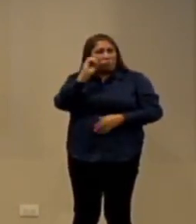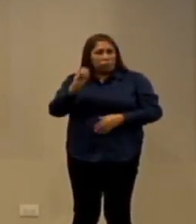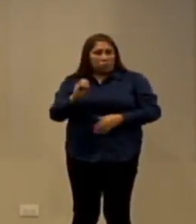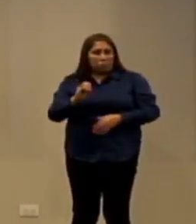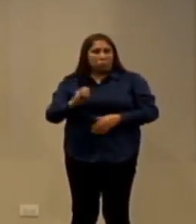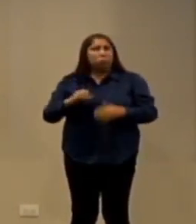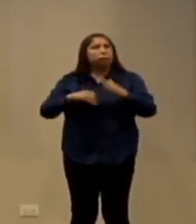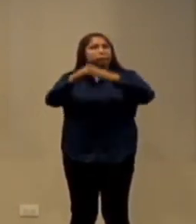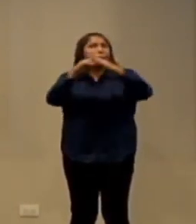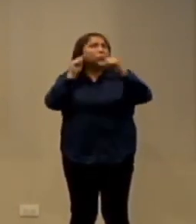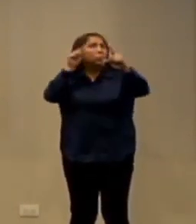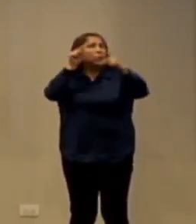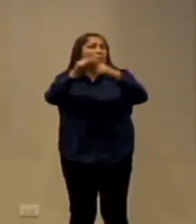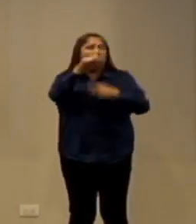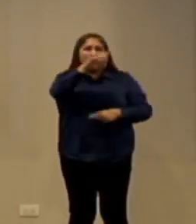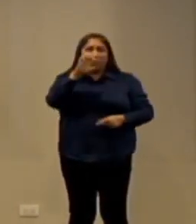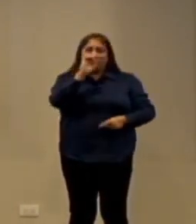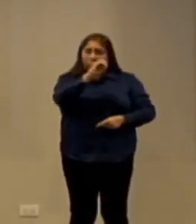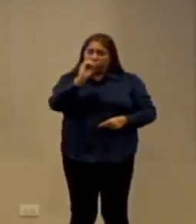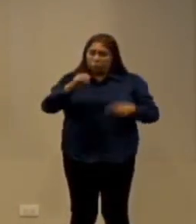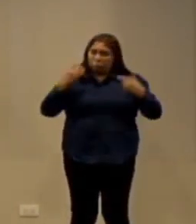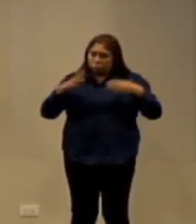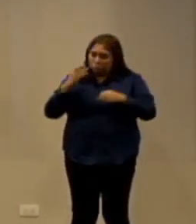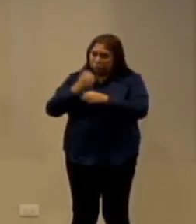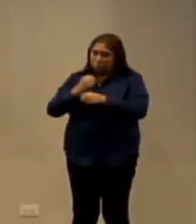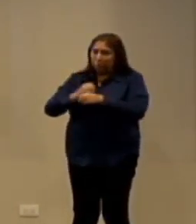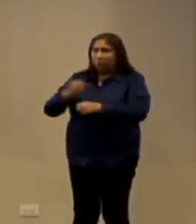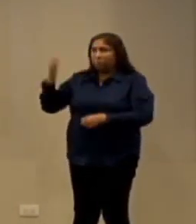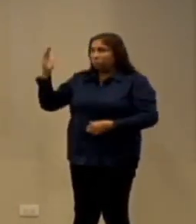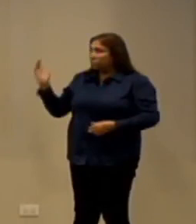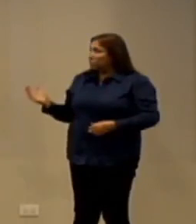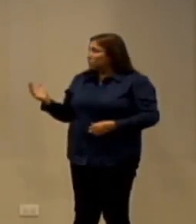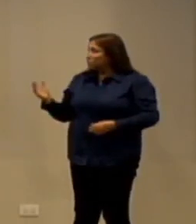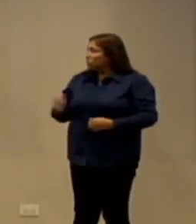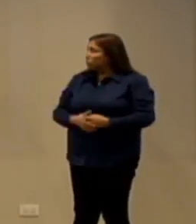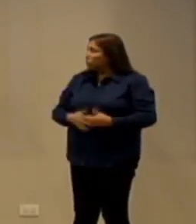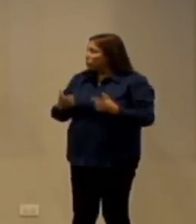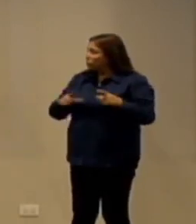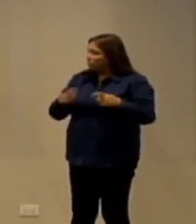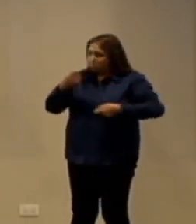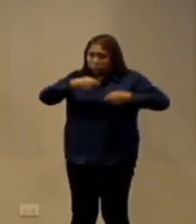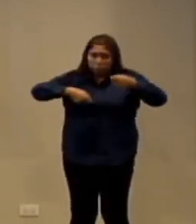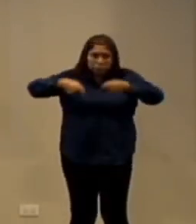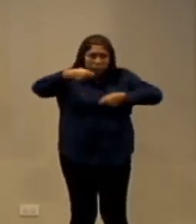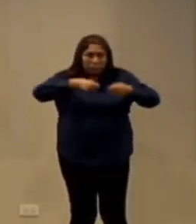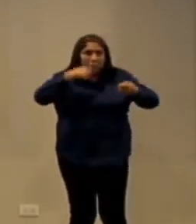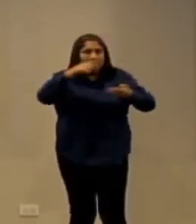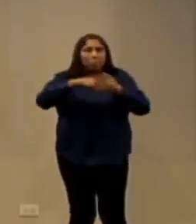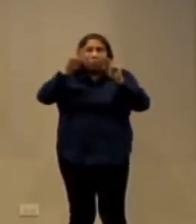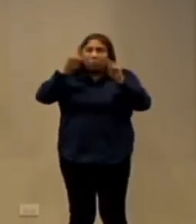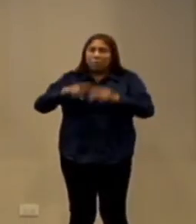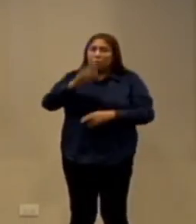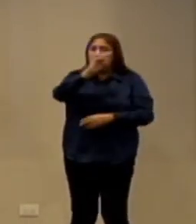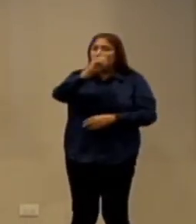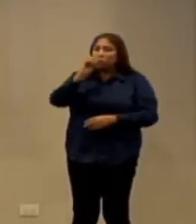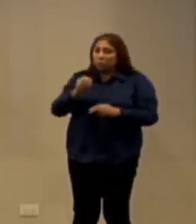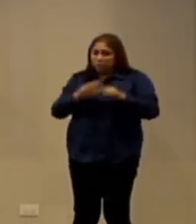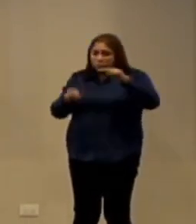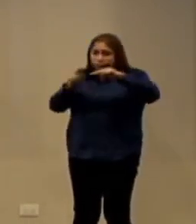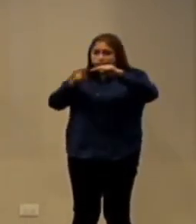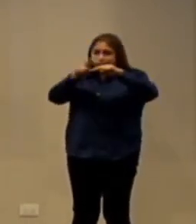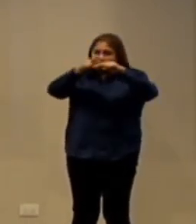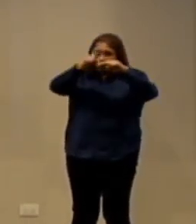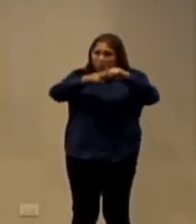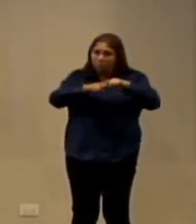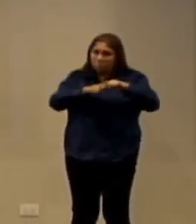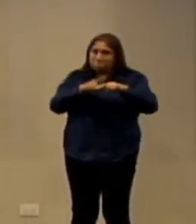que el 100% estén programando, definitivamente, ¿sí? Y cuando hablamos de los incrementos, aquí pueden ustedes ver las cifras de incremento,